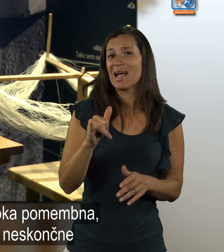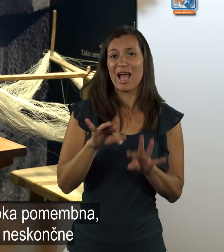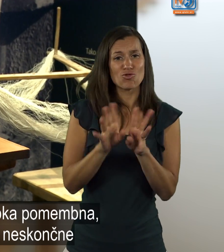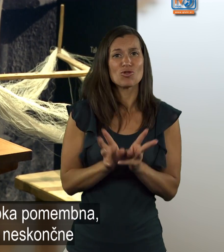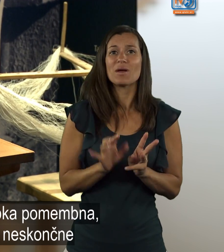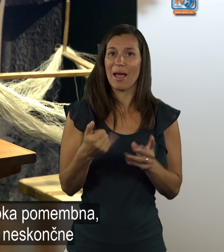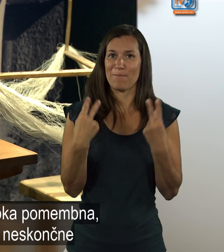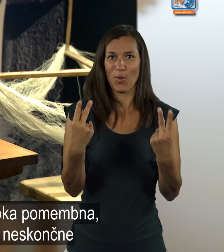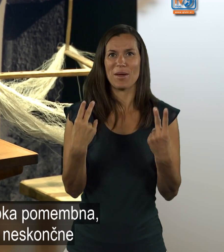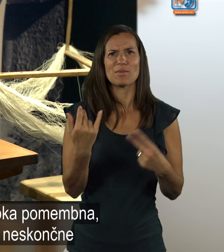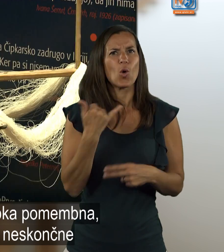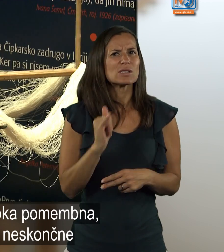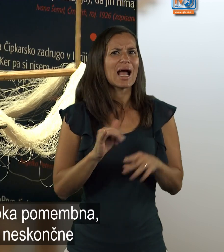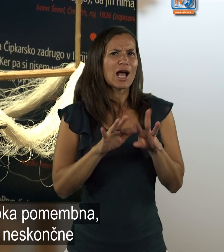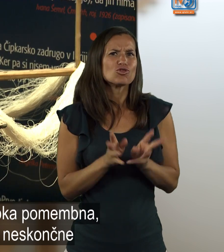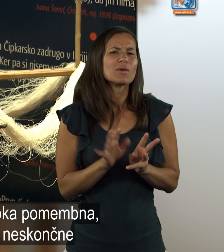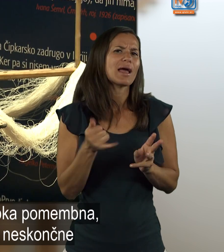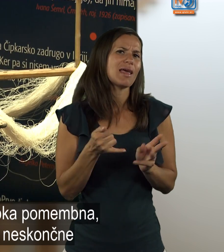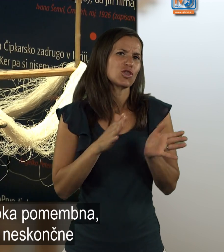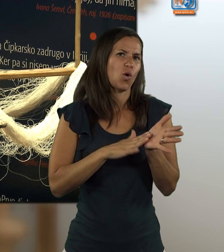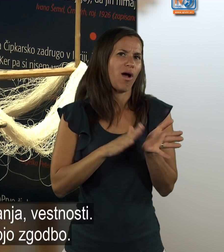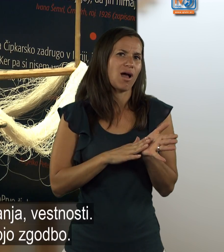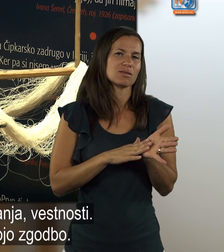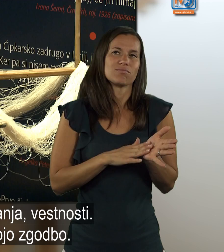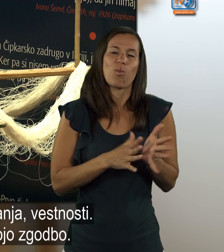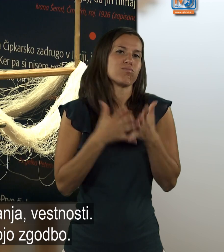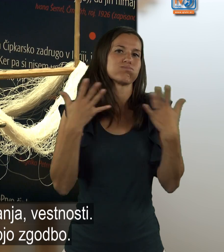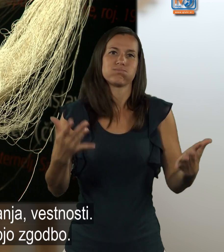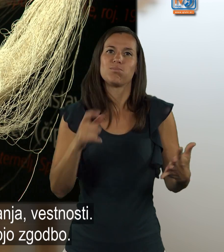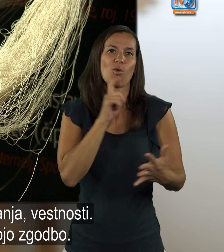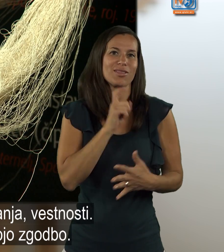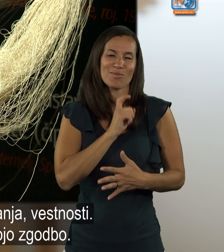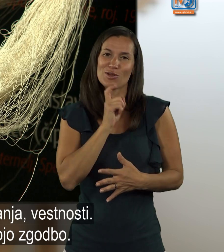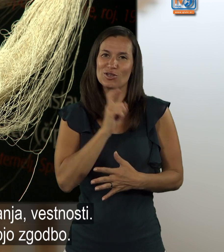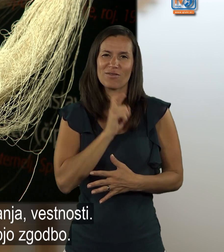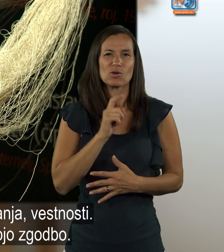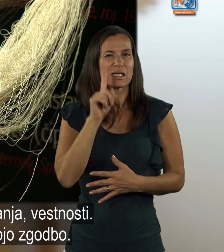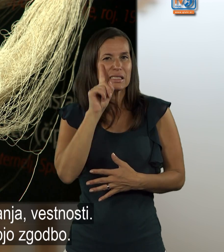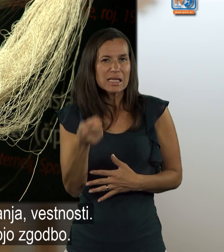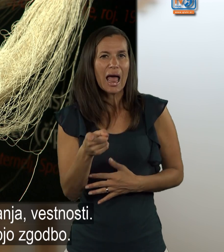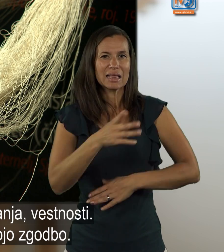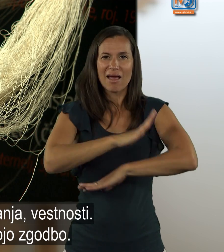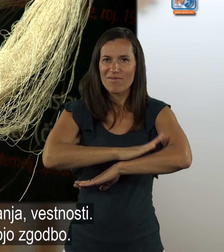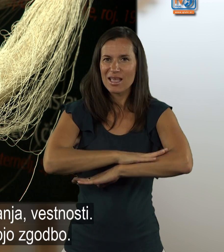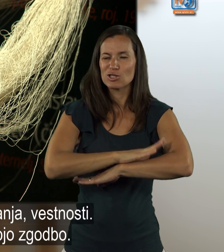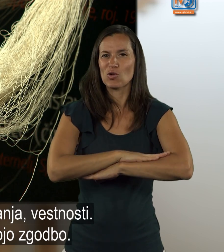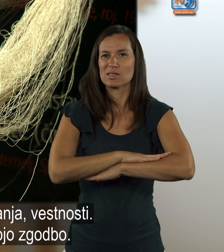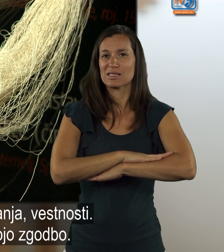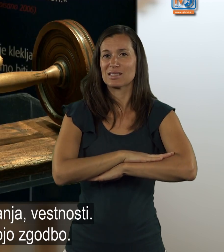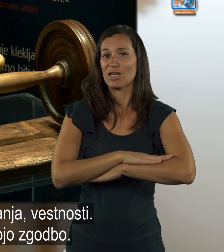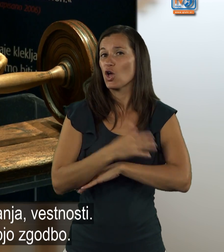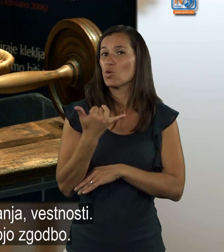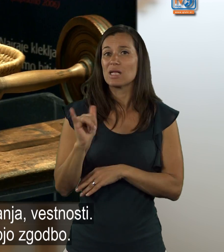čipka pomembna, vsaka je dokaz neskončne potrpežljivosti, znanja,